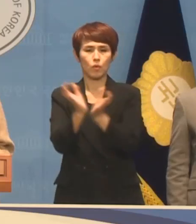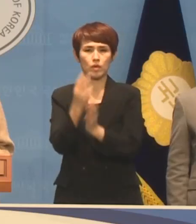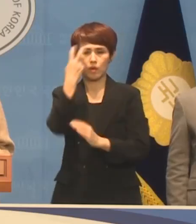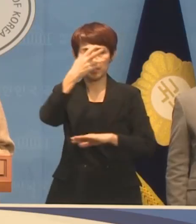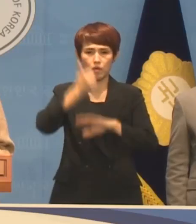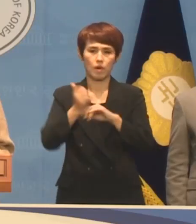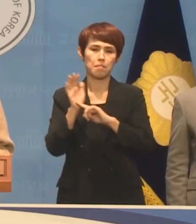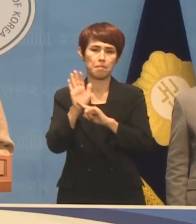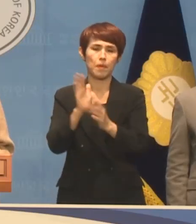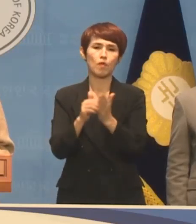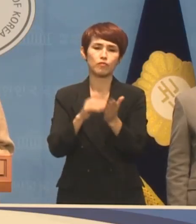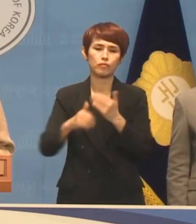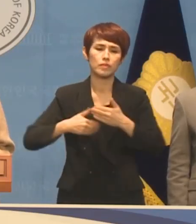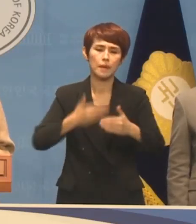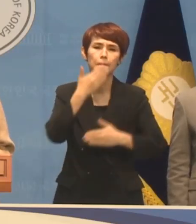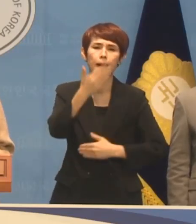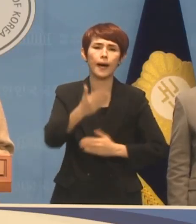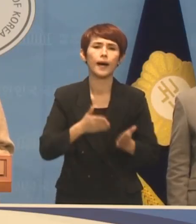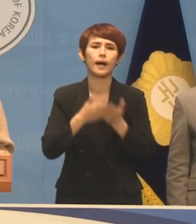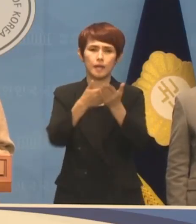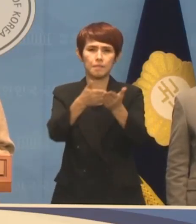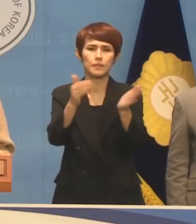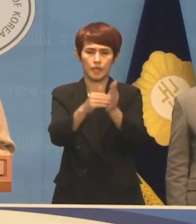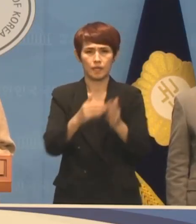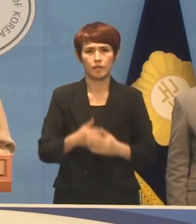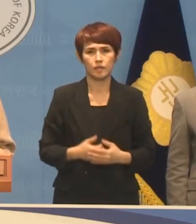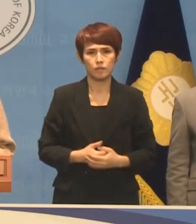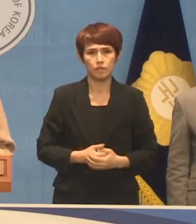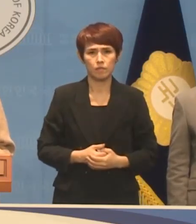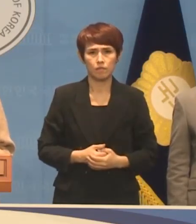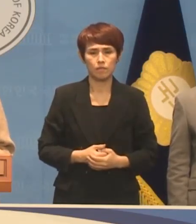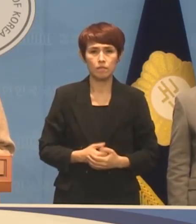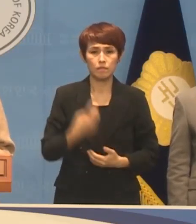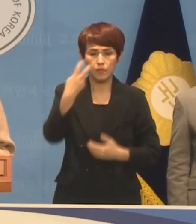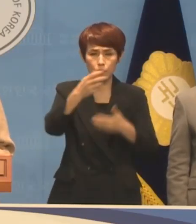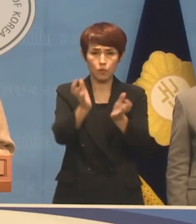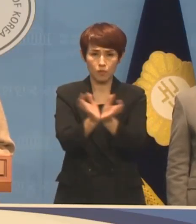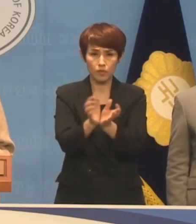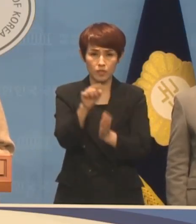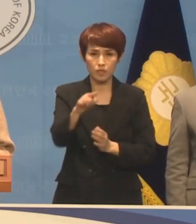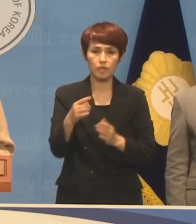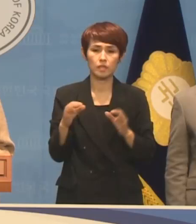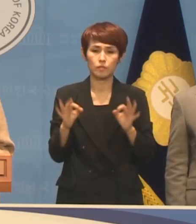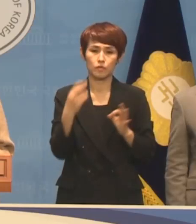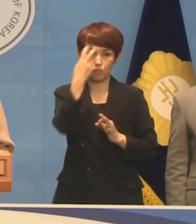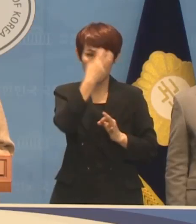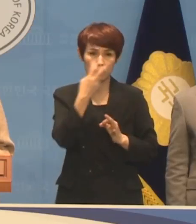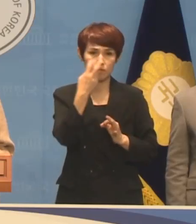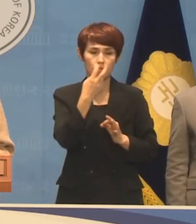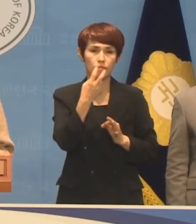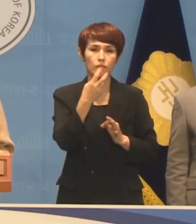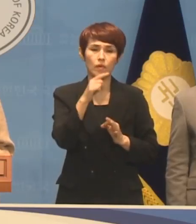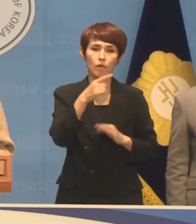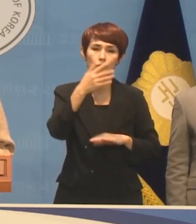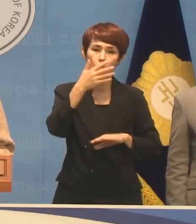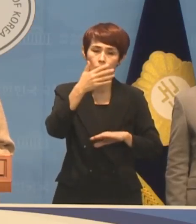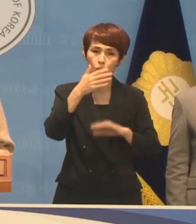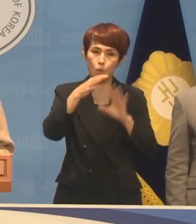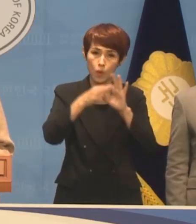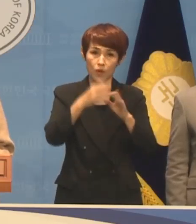발표 이후 진행할 수 있음을 분명히 하였습니다. 감독원의 금융기관 검사 및 제재에 관한 규정에